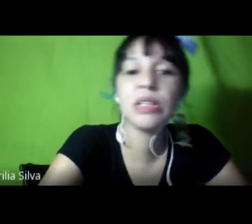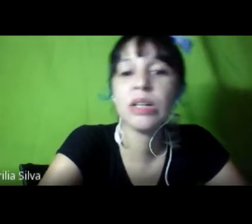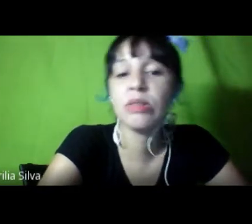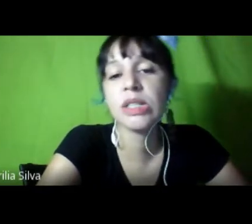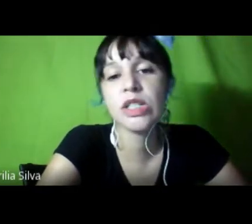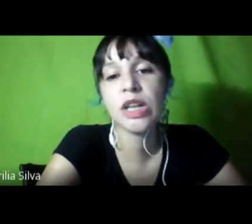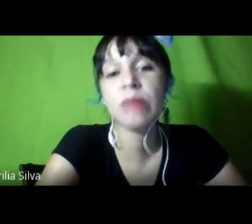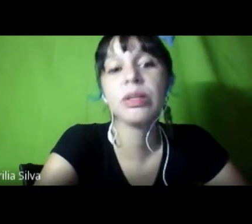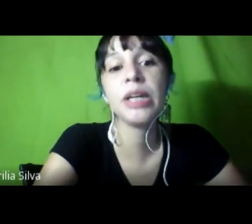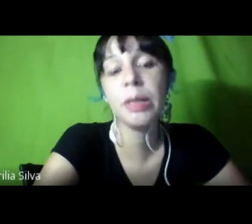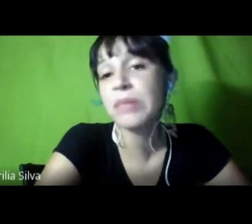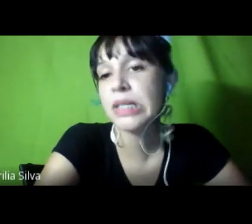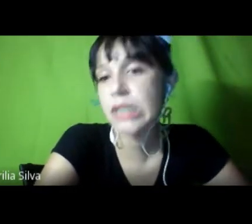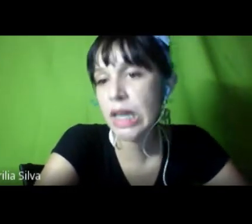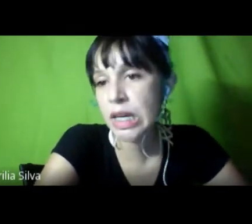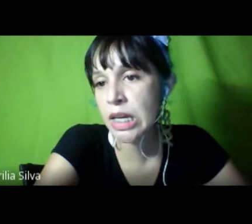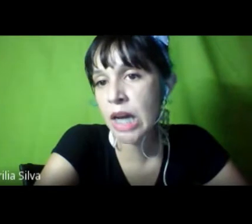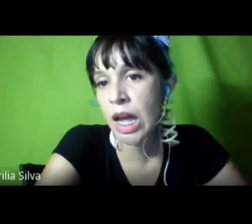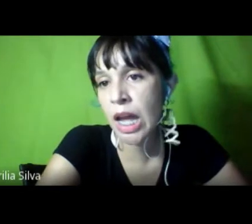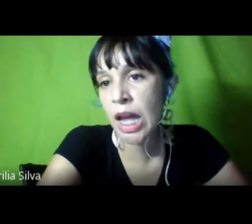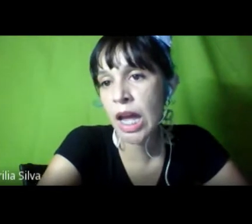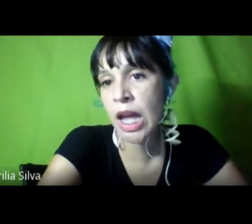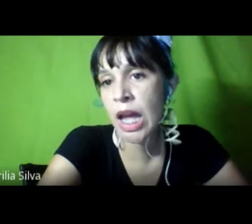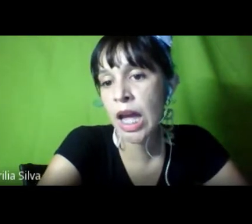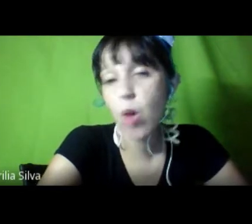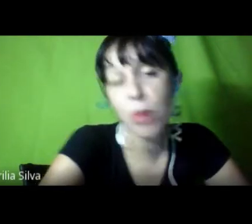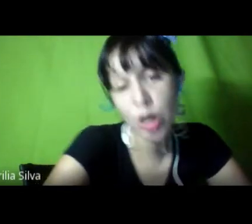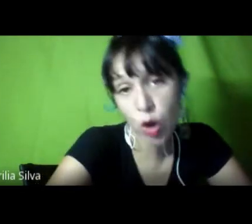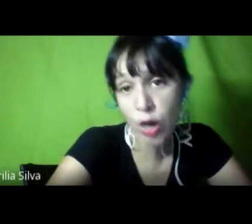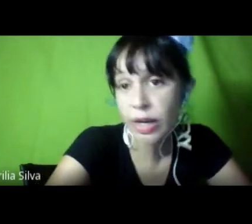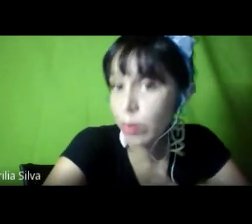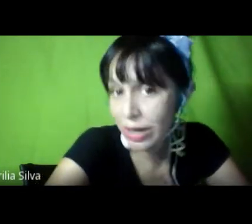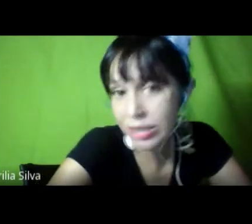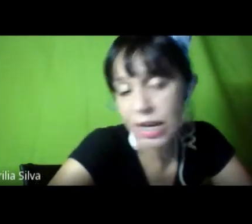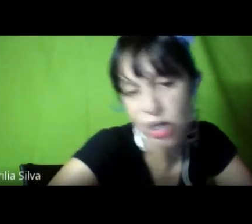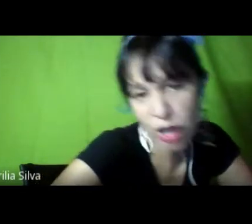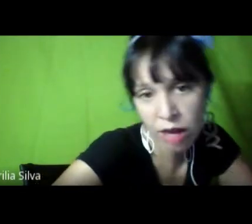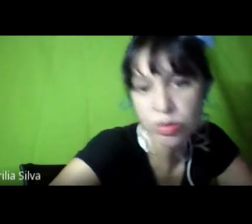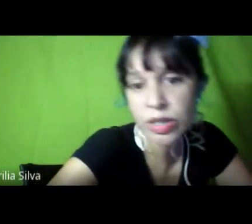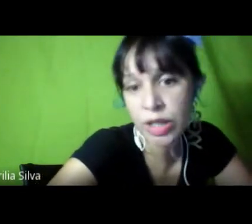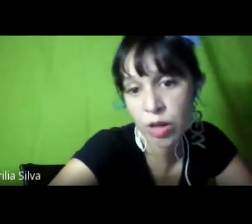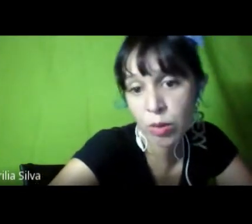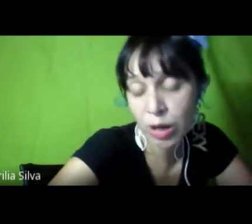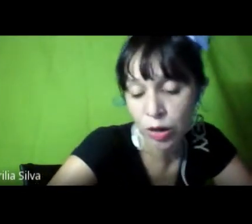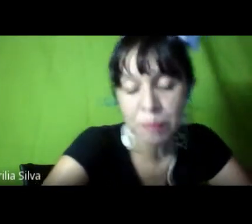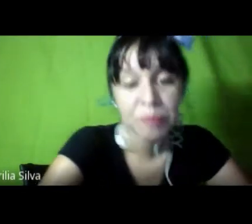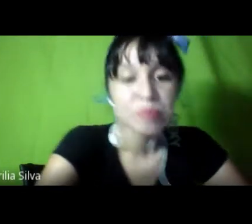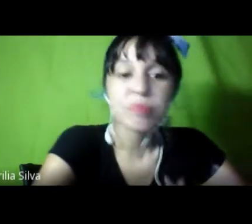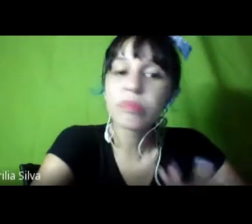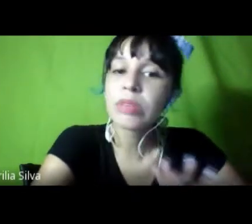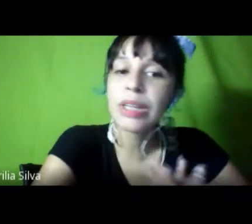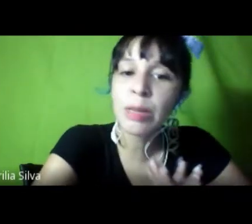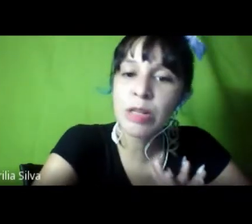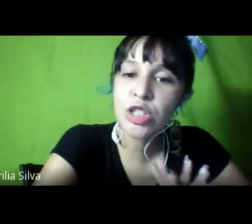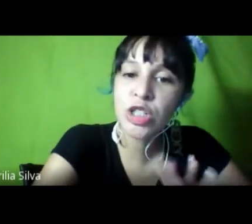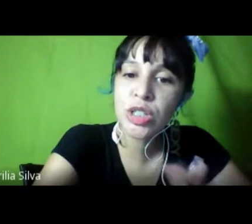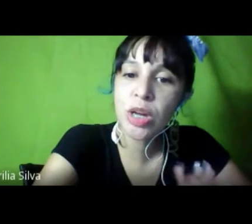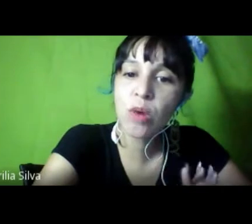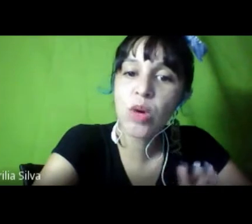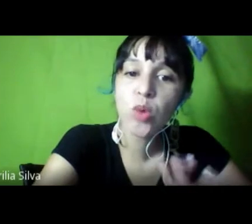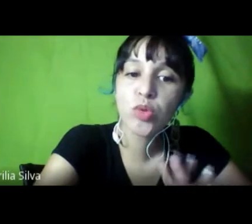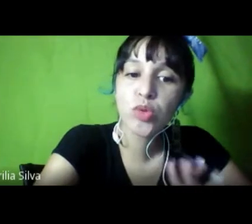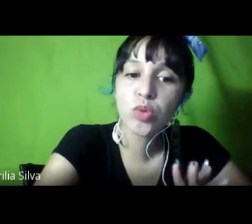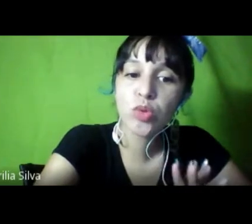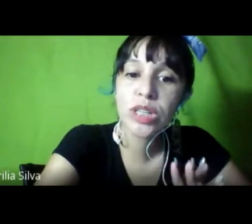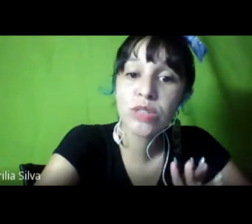estavam ali reunidos acharam que seria o melhor, que eram eles que achavam que seria o melhor. E a partir de